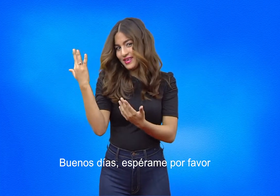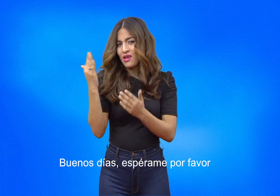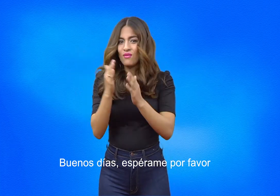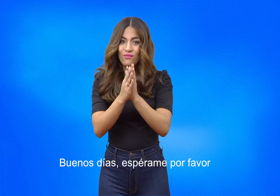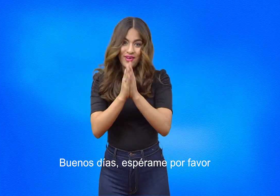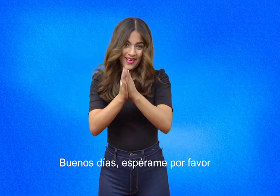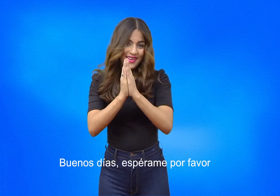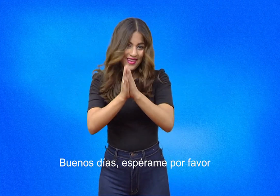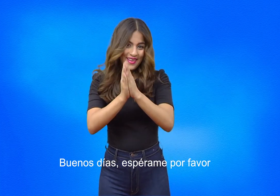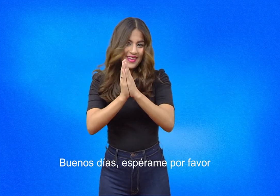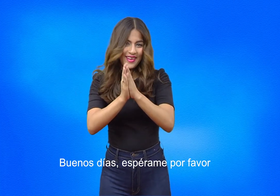Espérame, por favor.